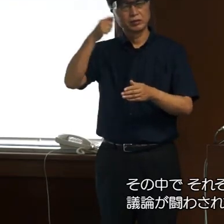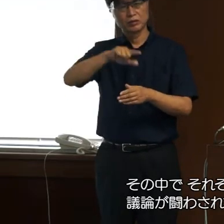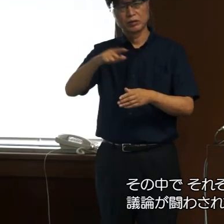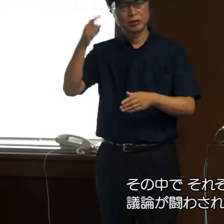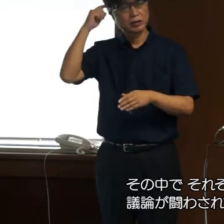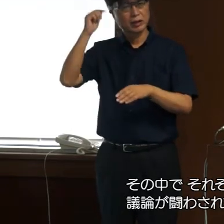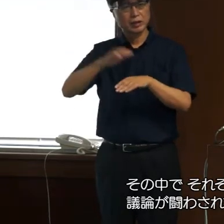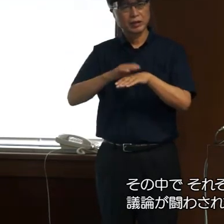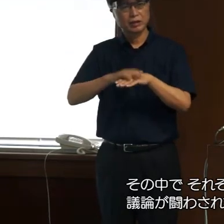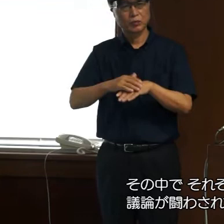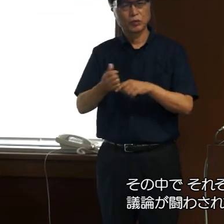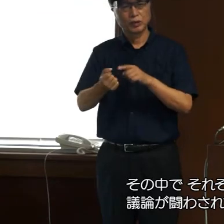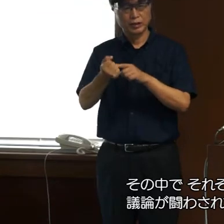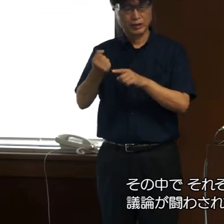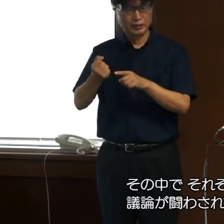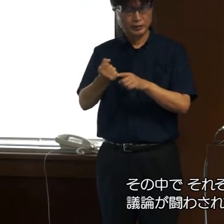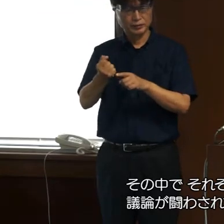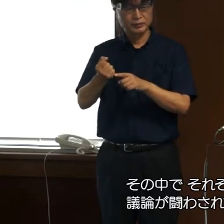というものが